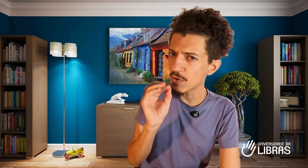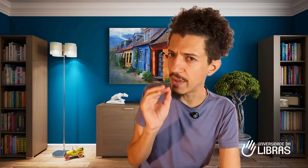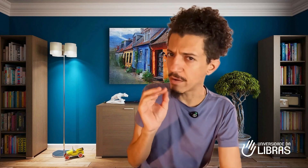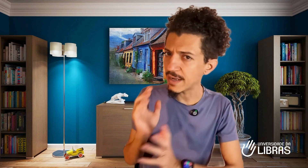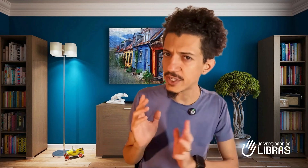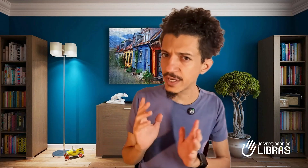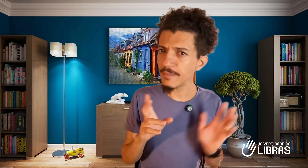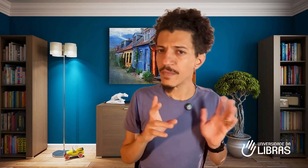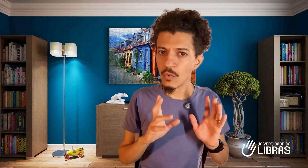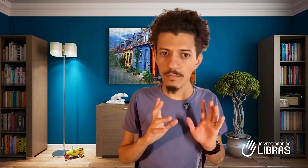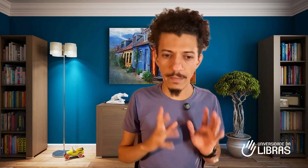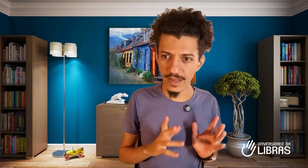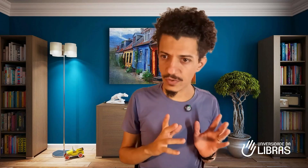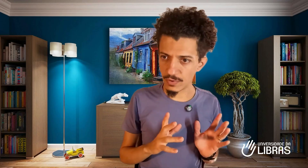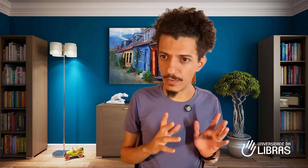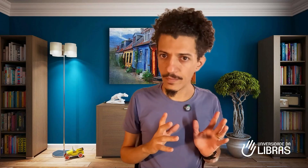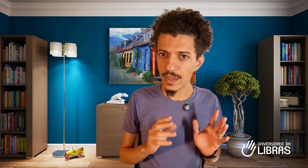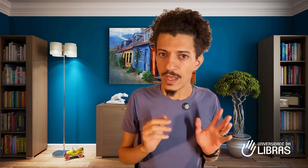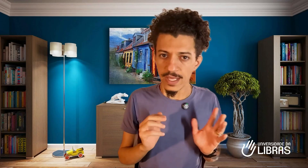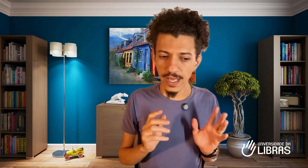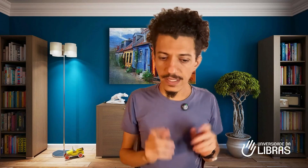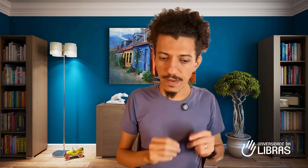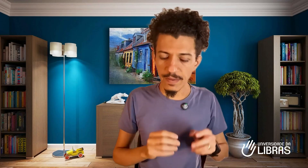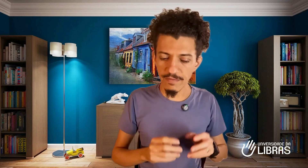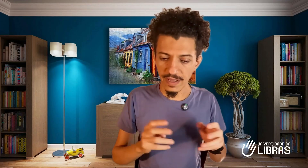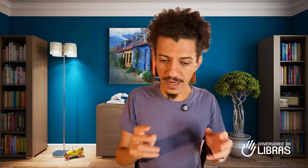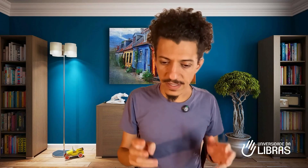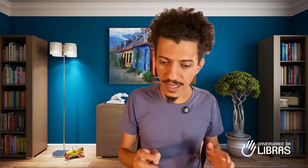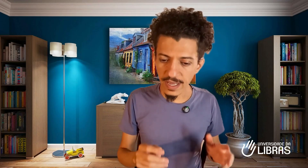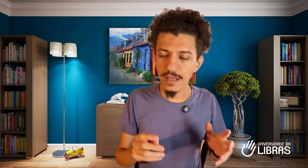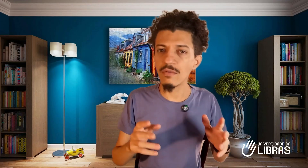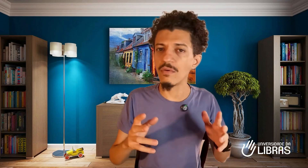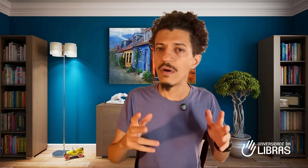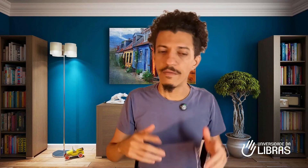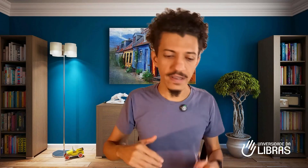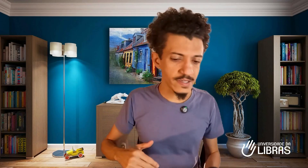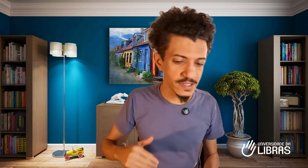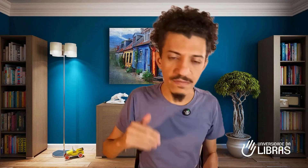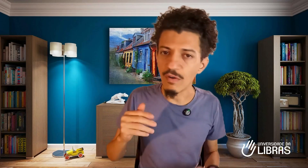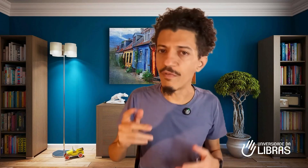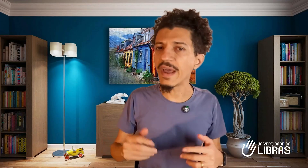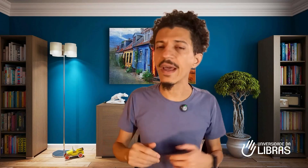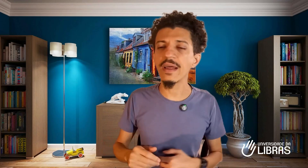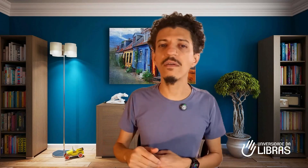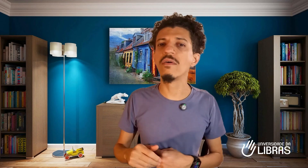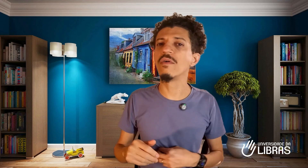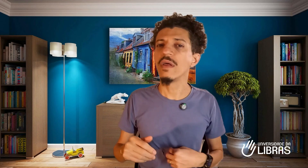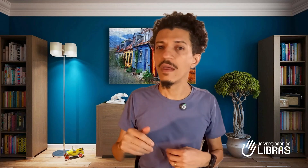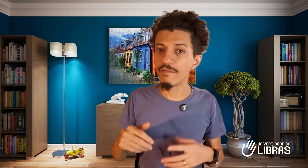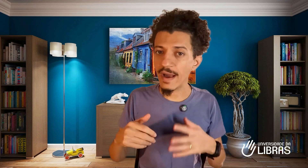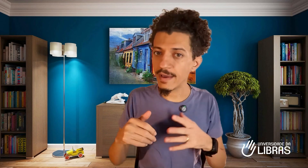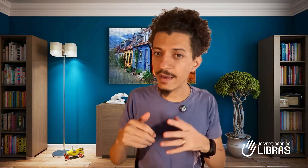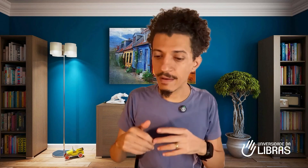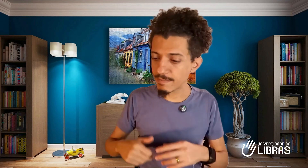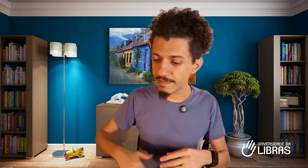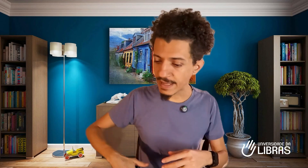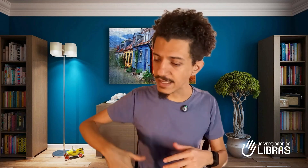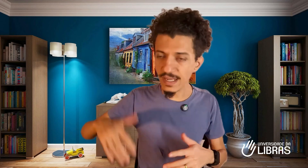pensa comigo, imagina um bebê surdo, e esse bebê vai crescendo, vai se desenvolvendo e